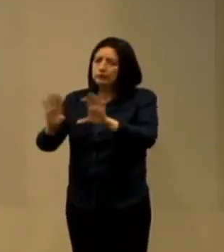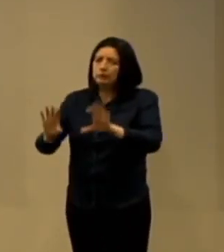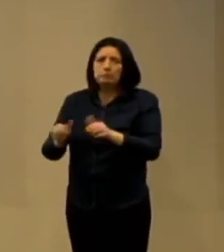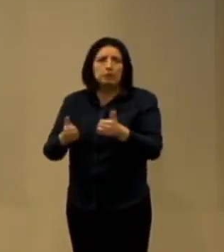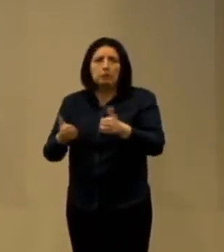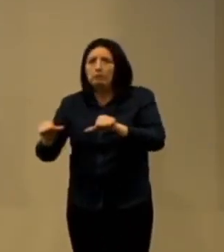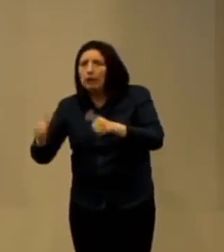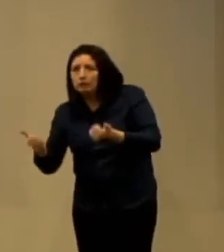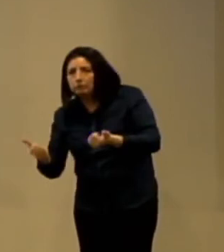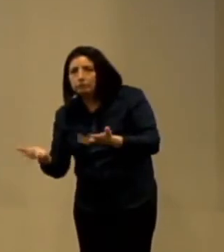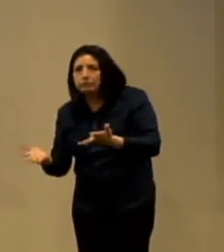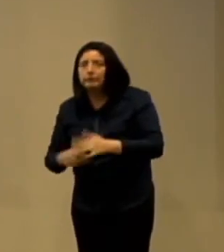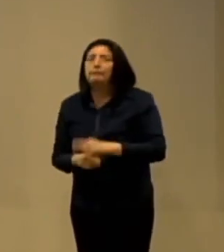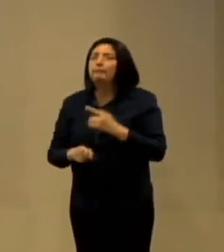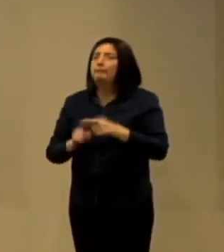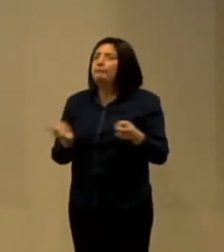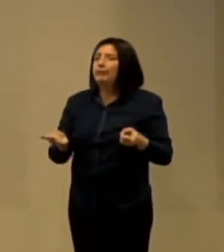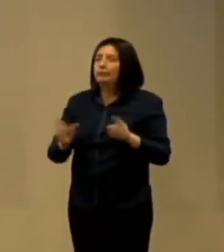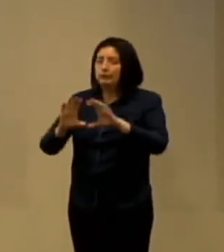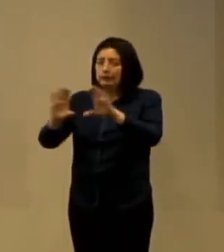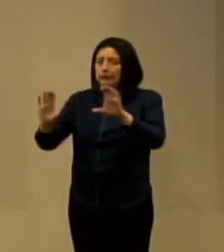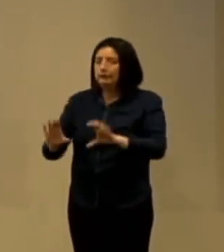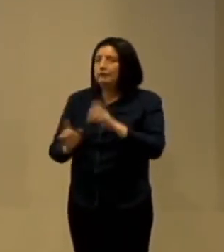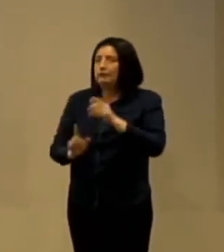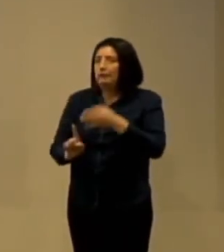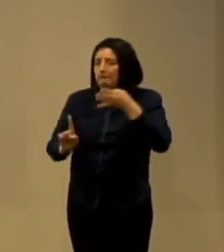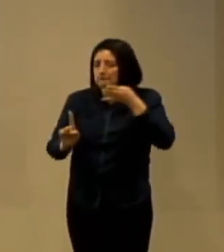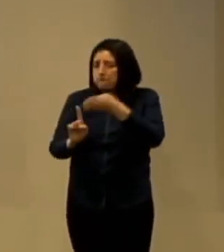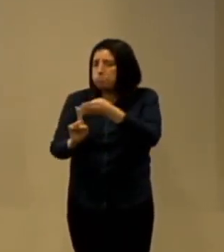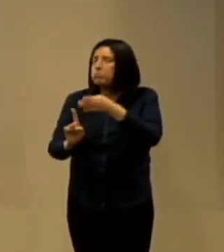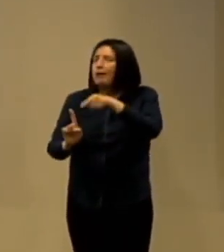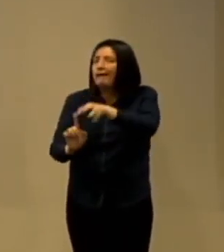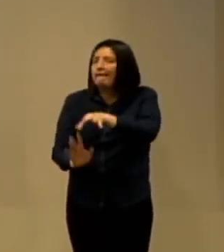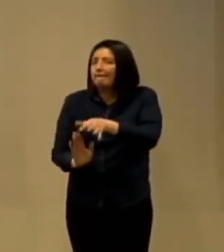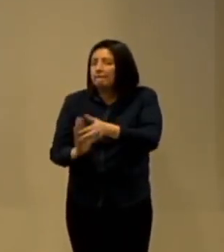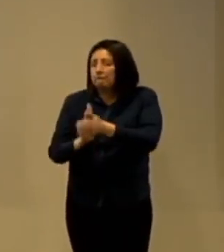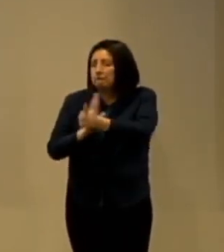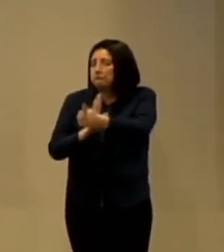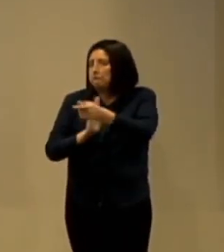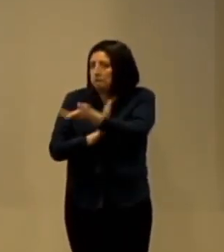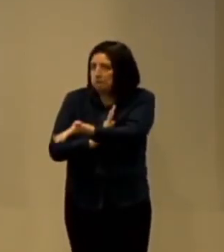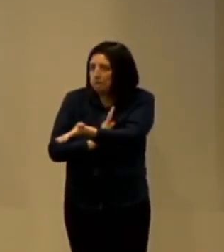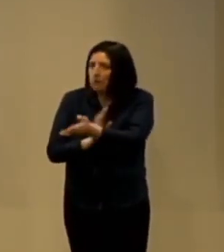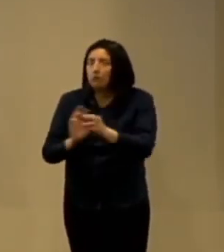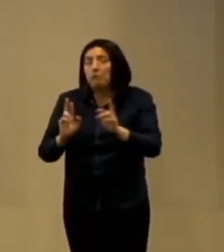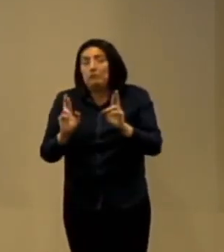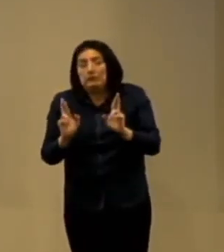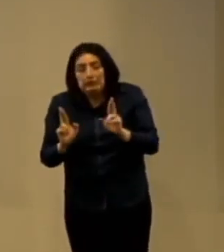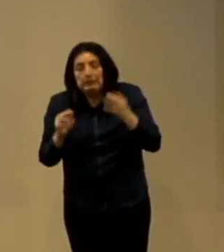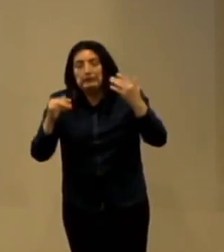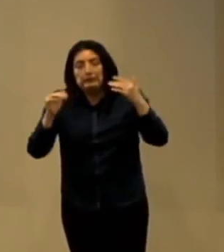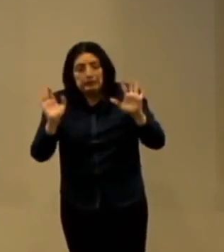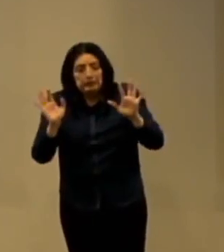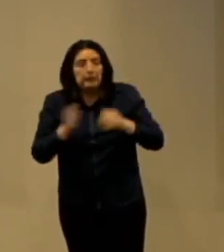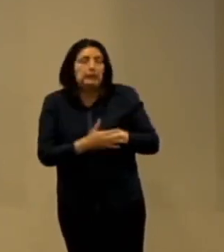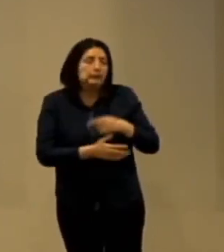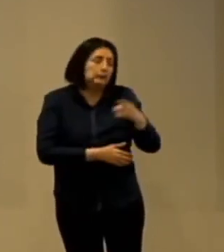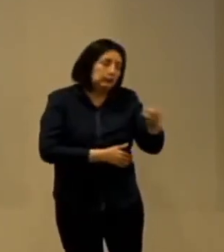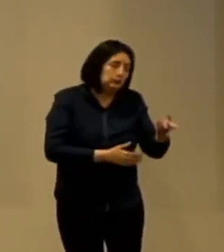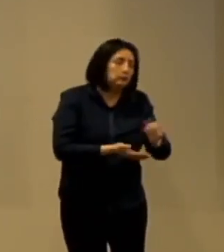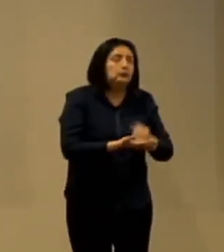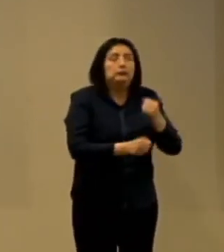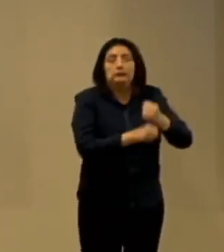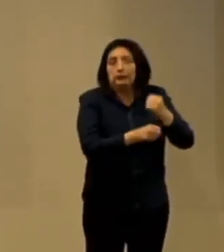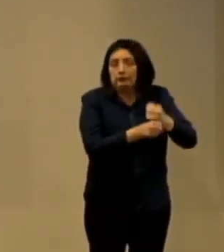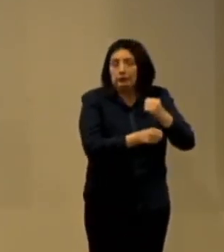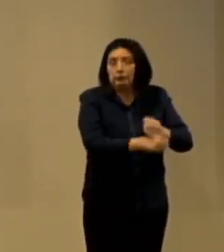mala salud. Pero esta es una certificación especializada porque tiene... Entonces, ojalá, ya estamos trabajando con el INR, por ejemplo,